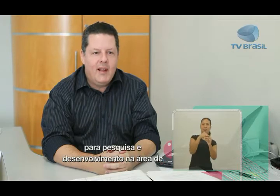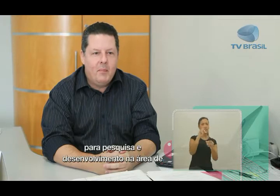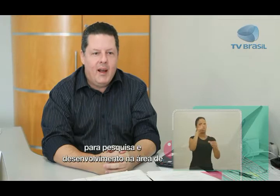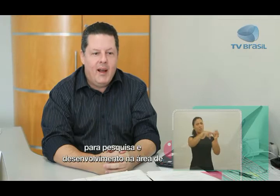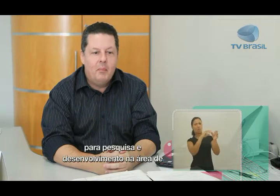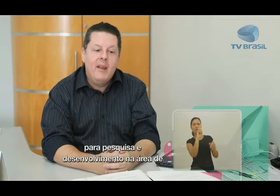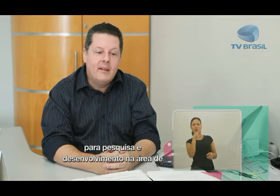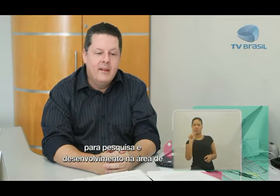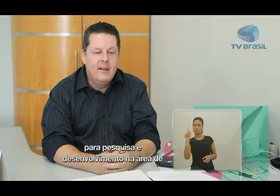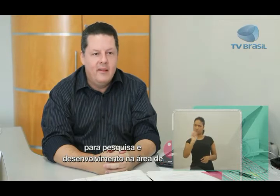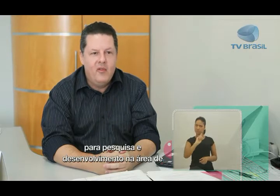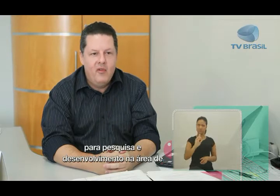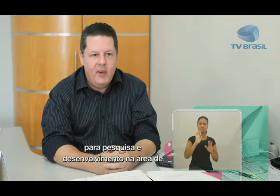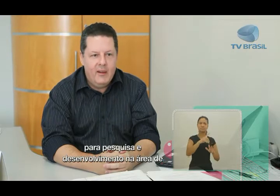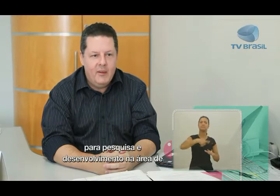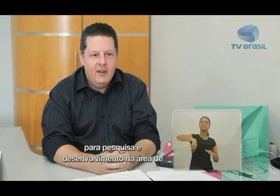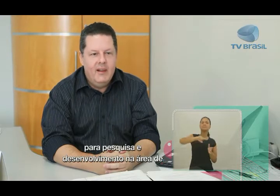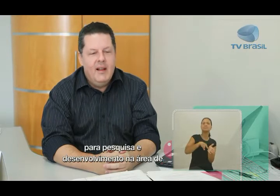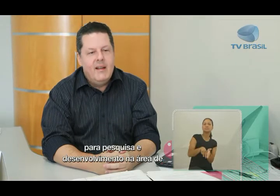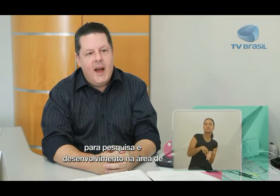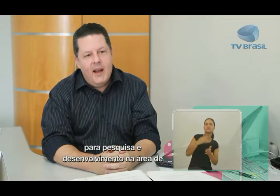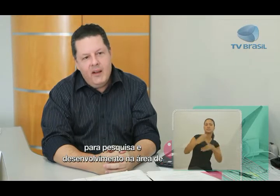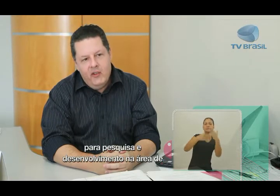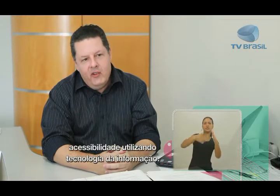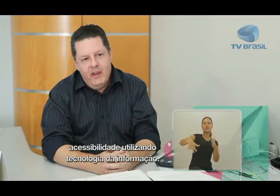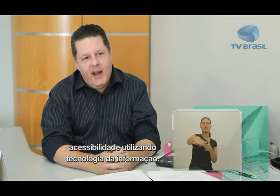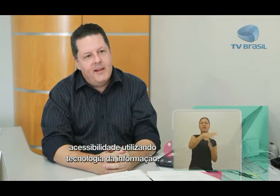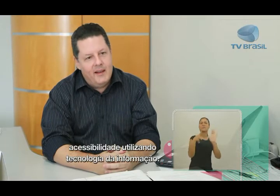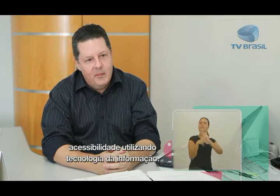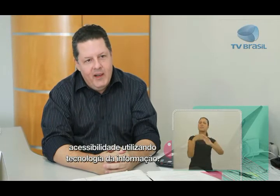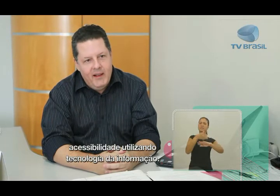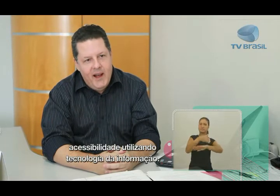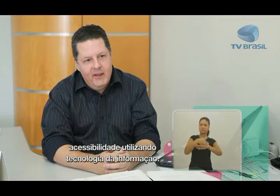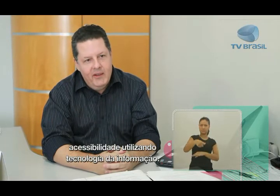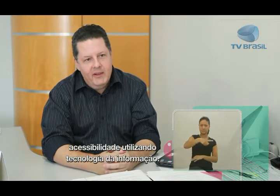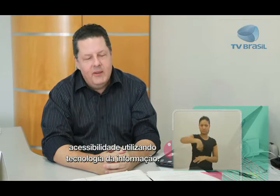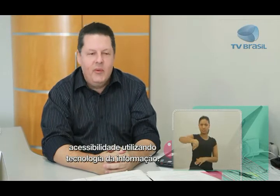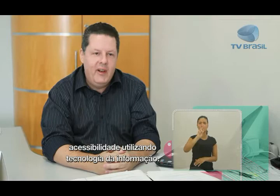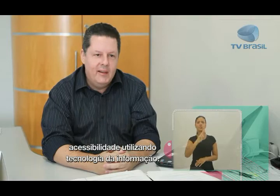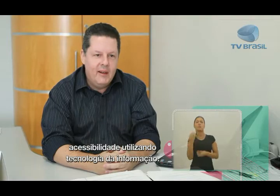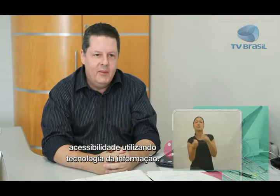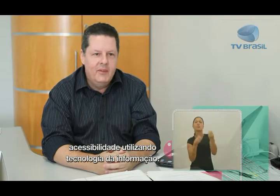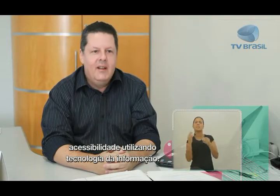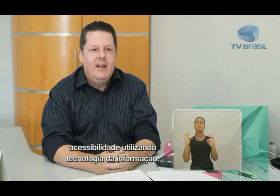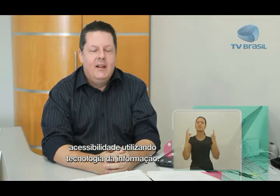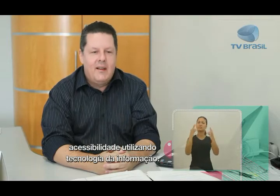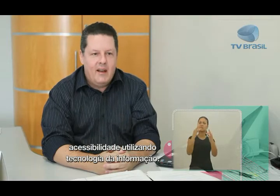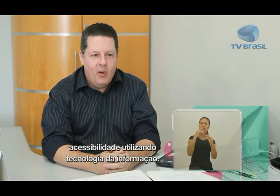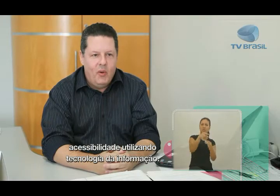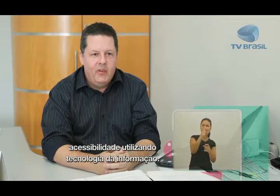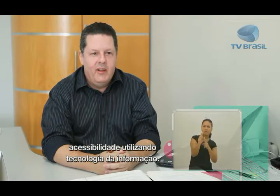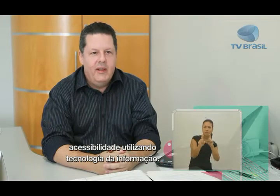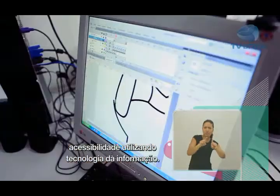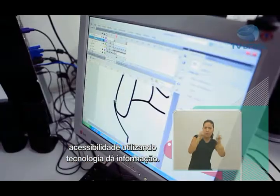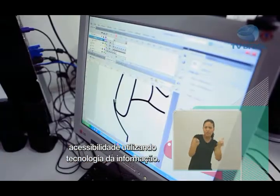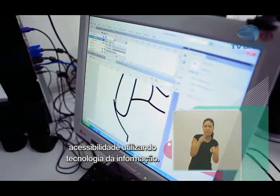para pesquisa e desenvolvimento na área de acessibilidade, utilizando tecnologia da